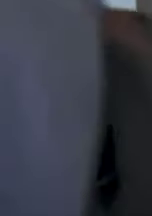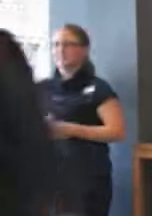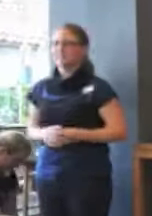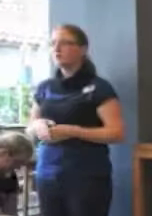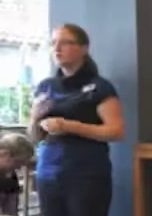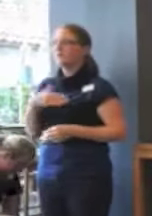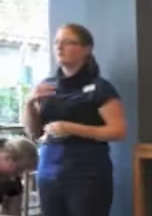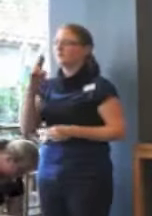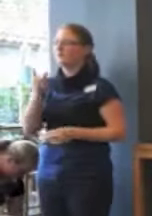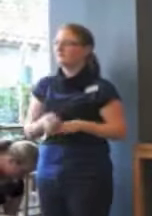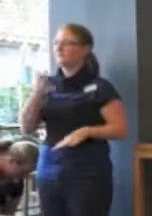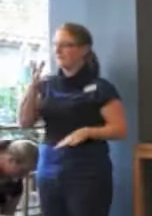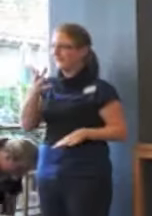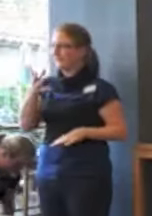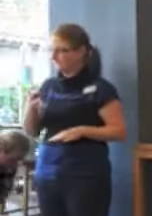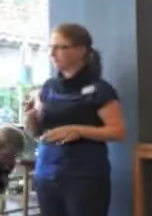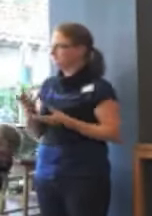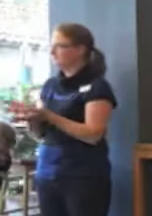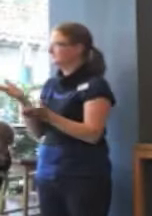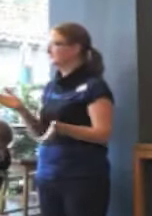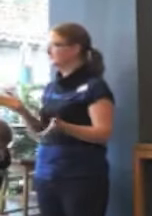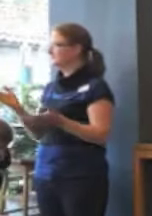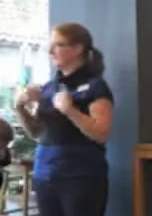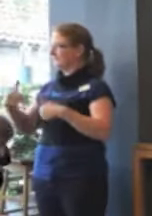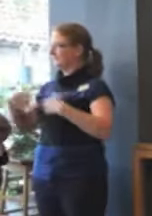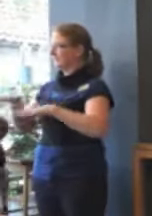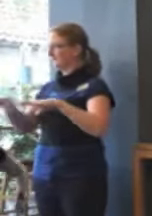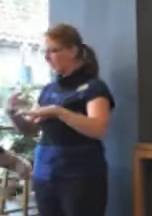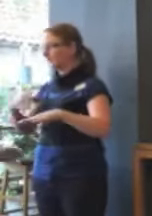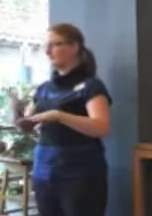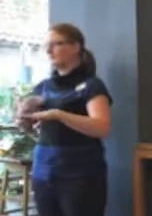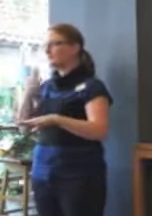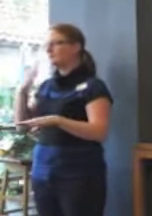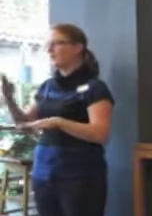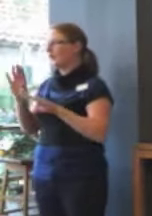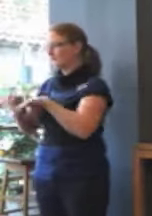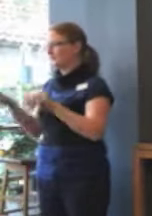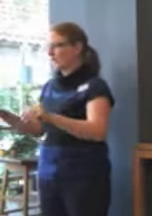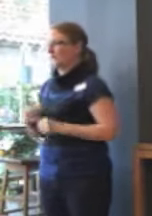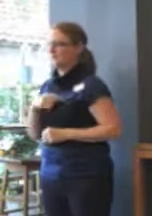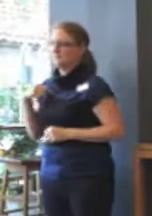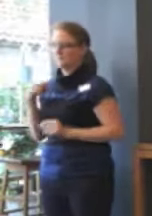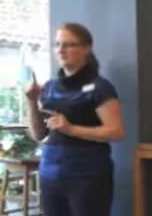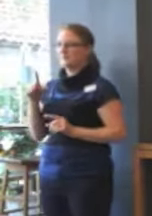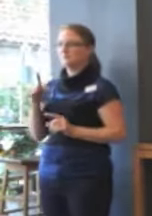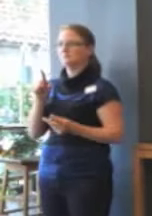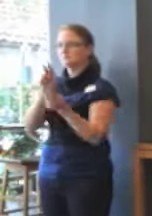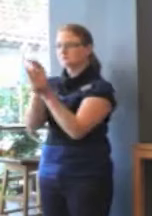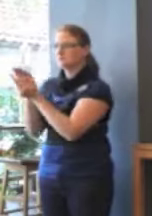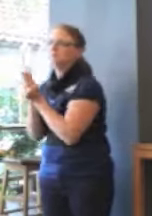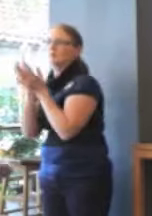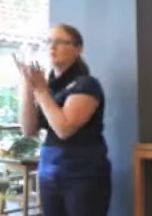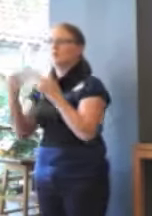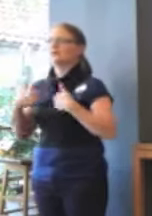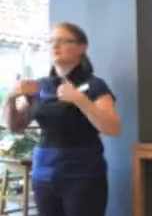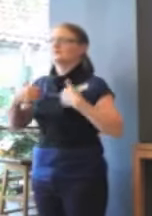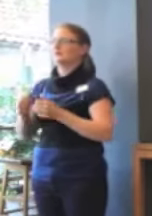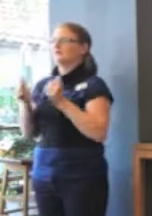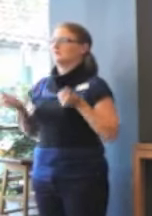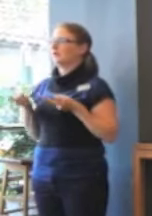på väldigt goda resultat på individnivå. Både det att vi når många individer och det att det